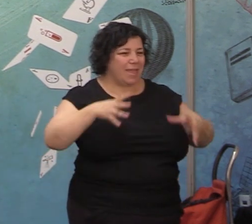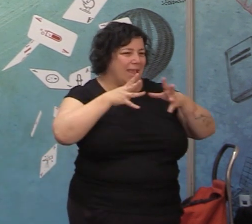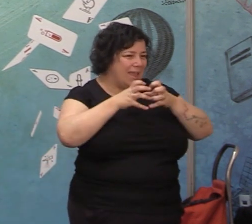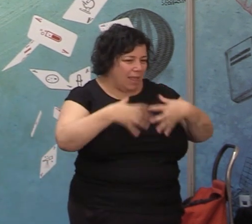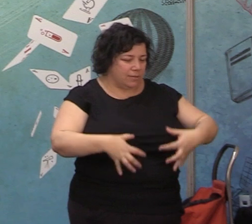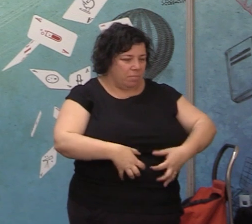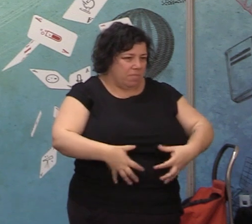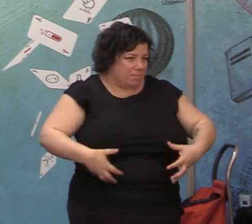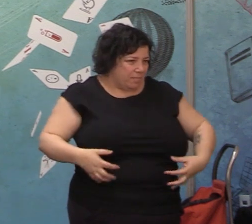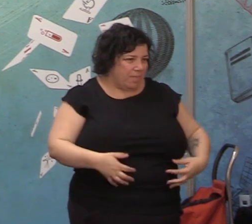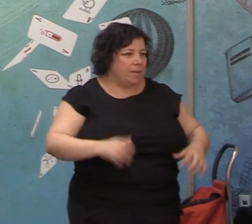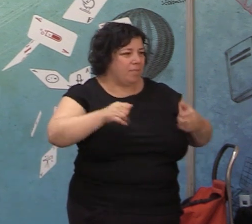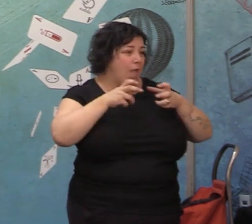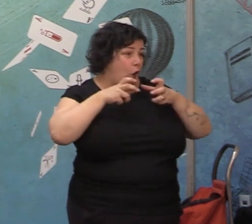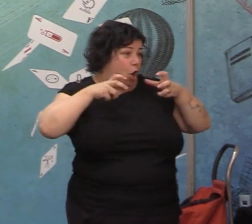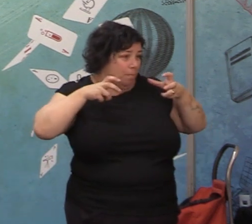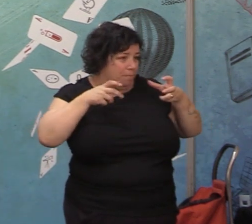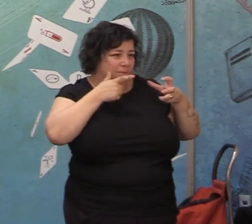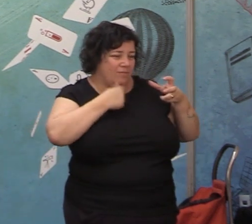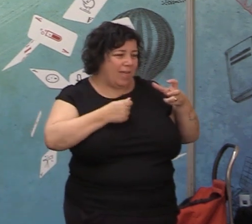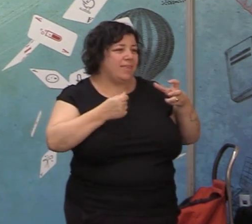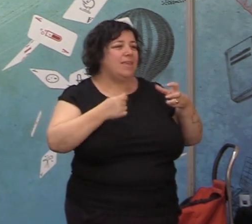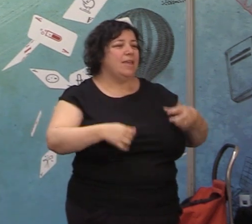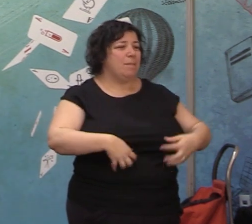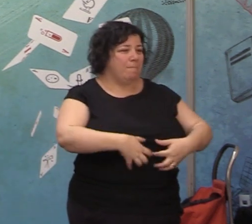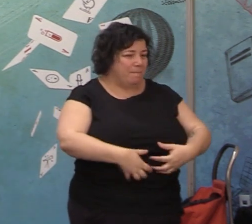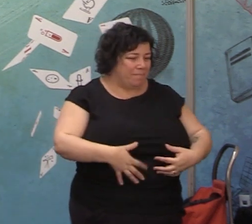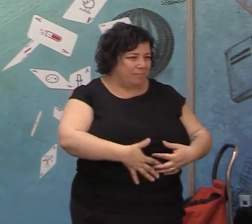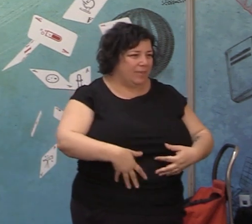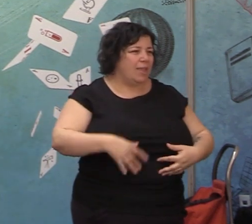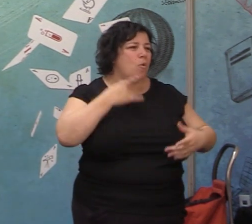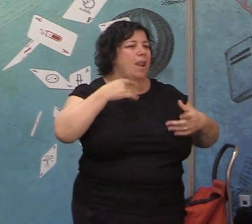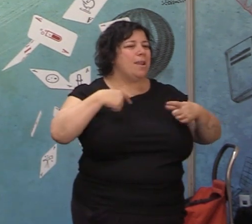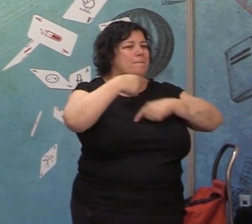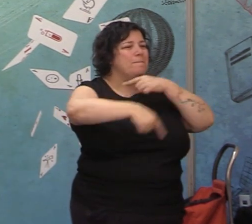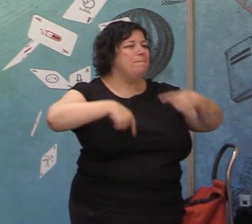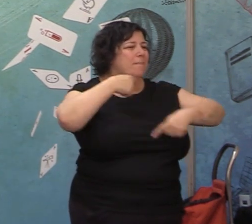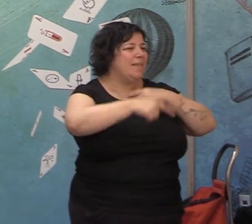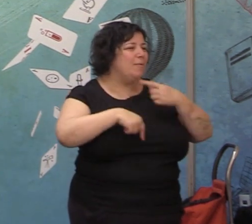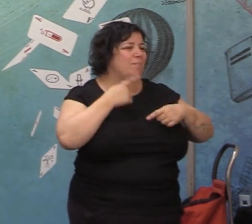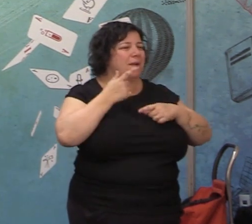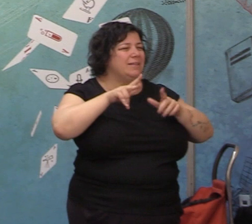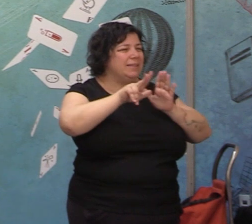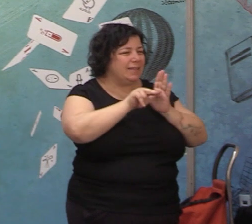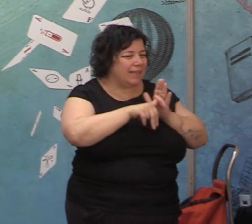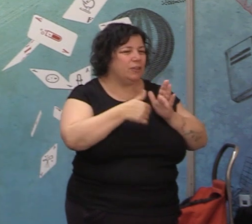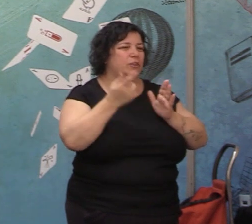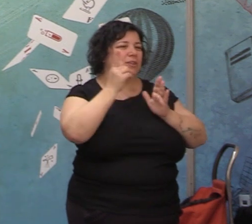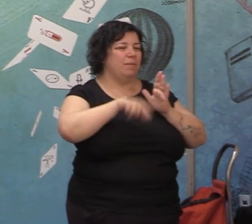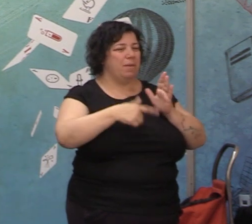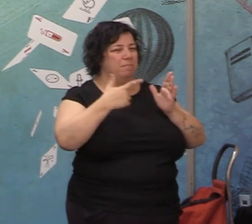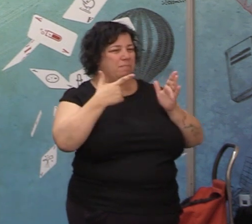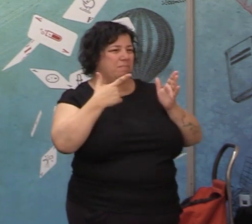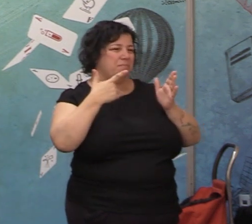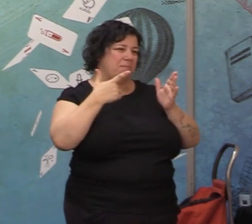grasa, empezamos a engordar, más grasa visceral, el metabolismo se enlentece, tenemos más